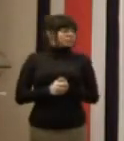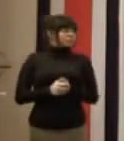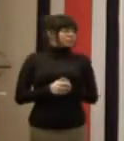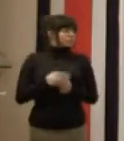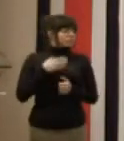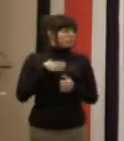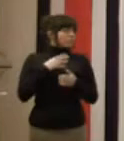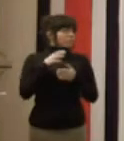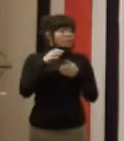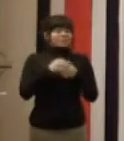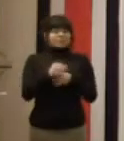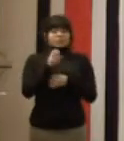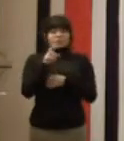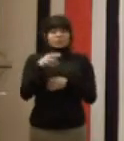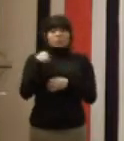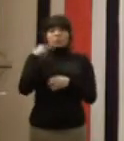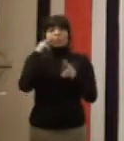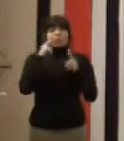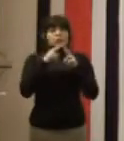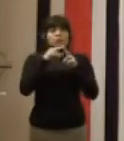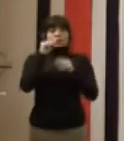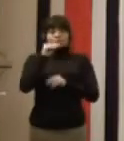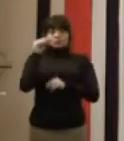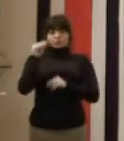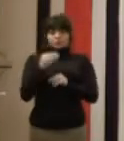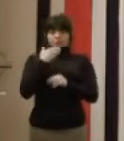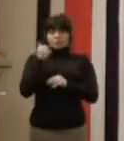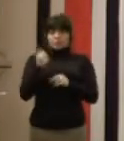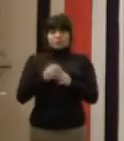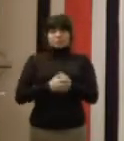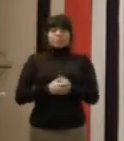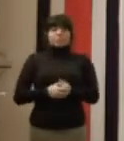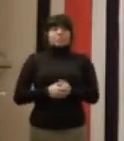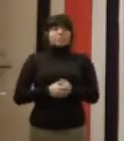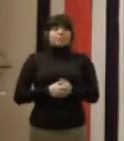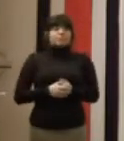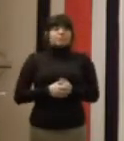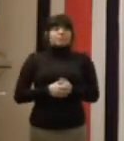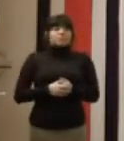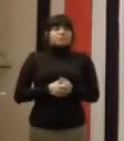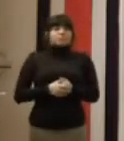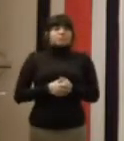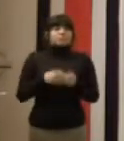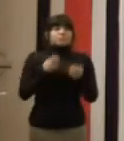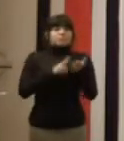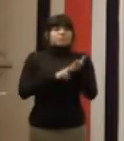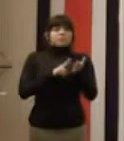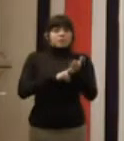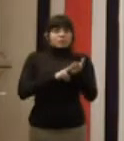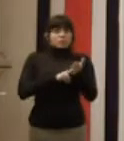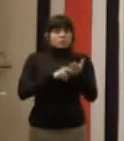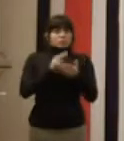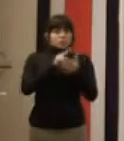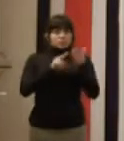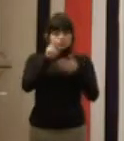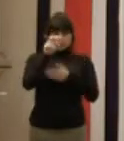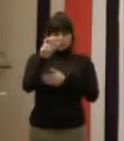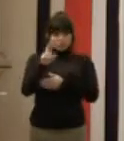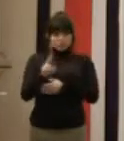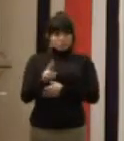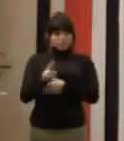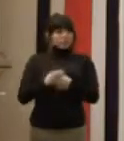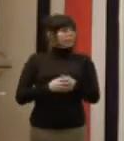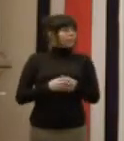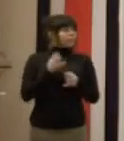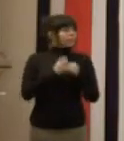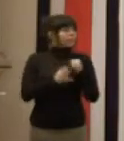de Costa Rica, porque conozco las cifras mucho mejor. La matrícula de la Universidad de Costa Rica en